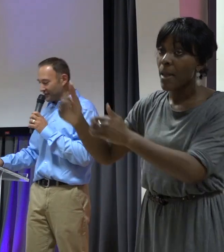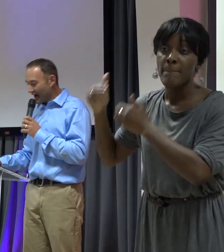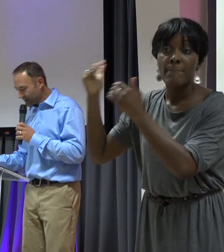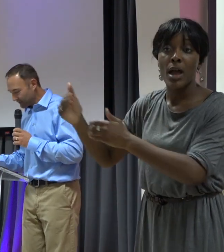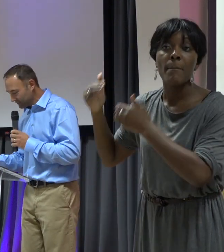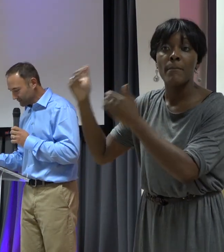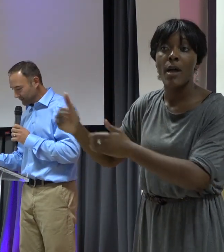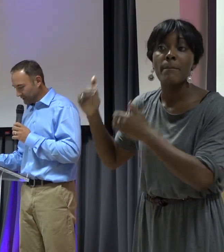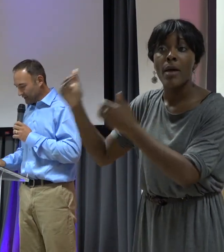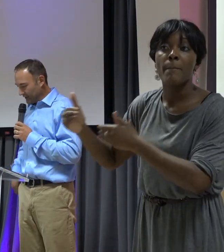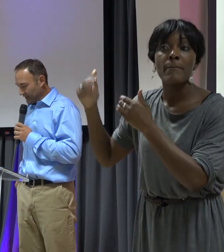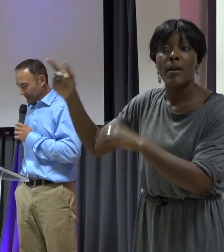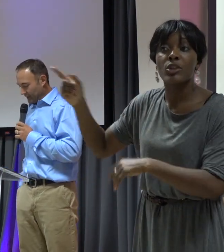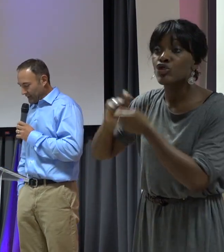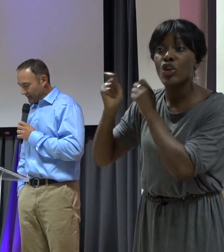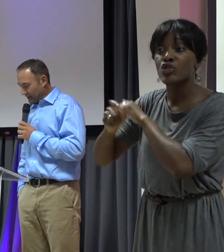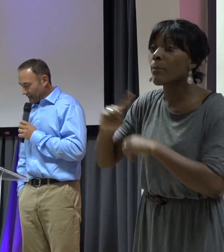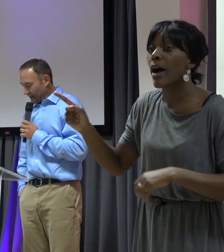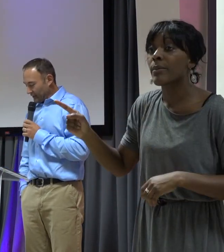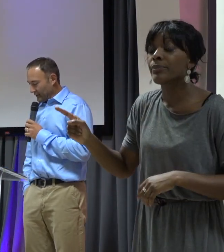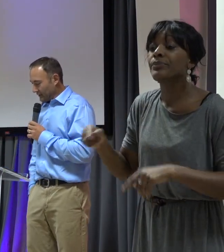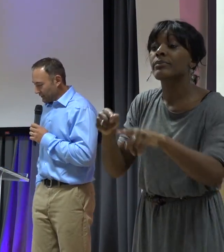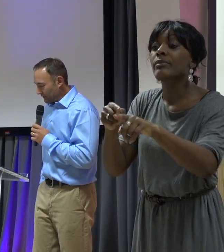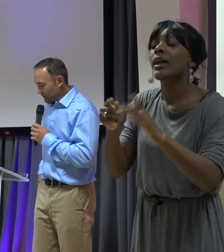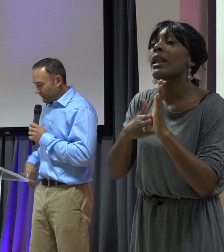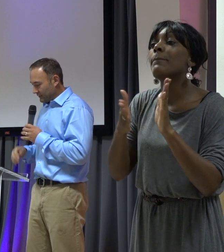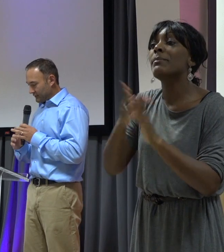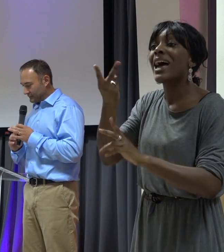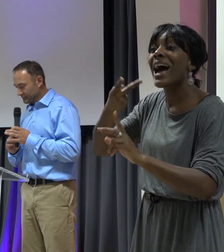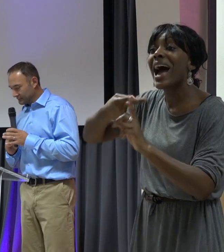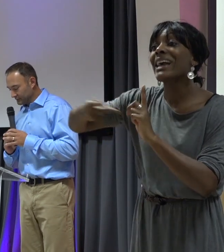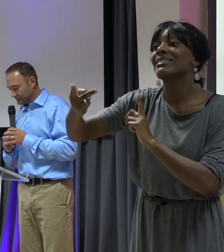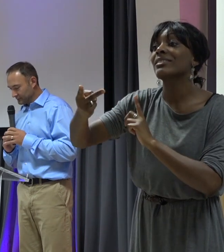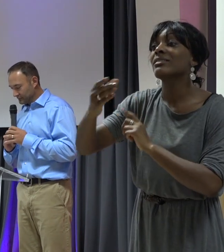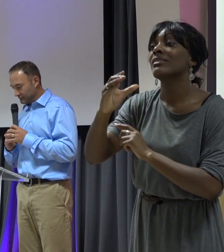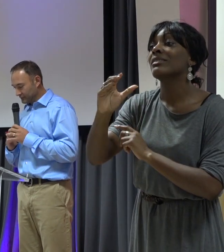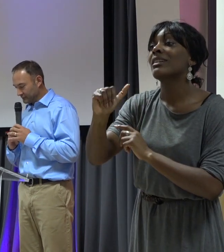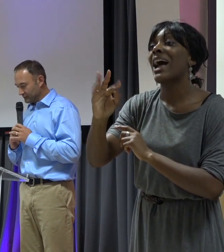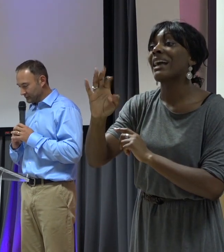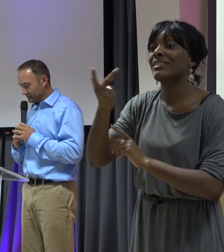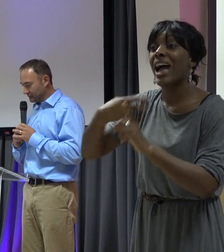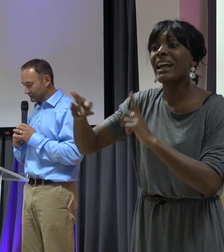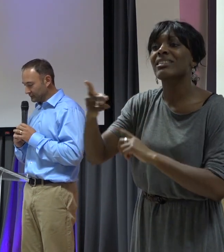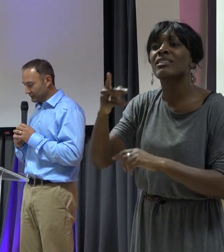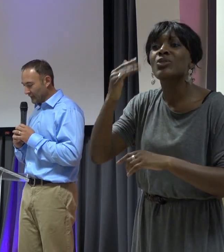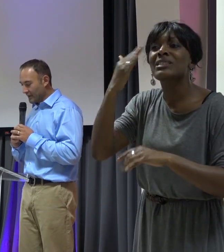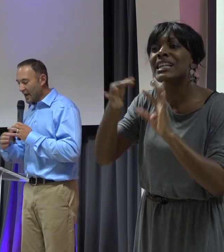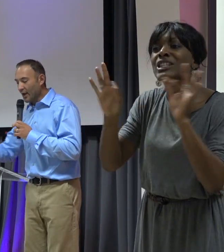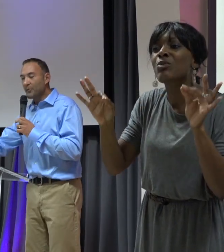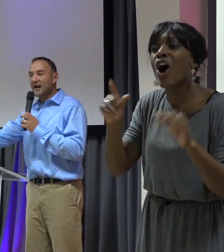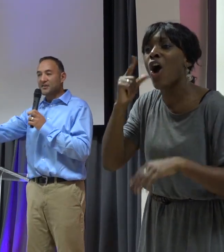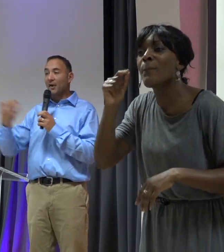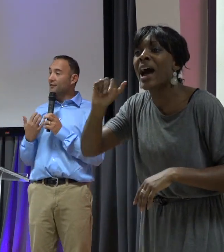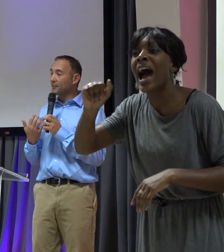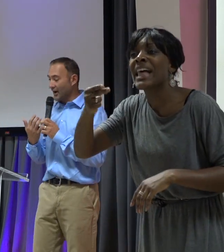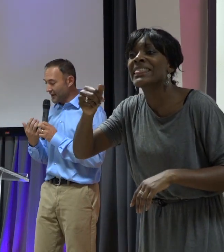chapter 5. Donc, dans Actes, chapitre 5, l'histoire d'Ananias et Saphira, They held